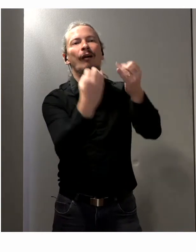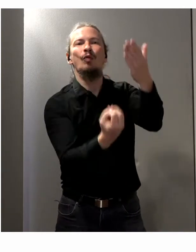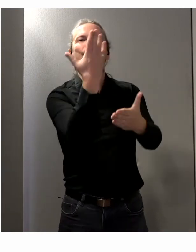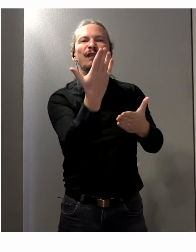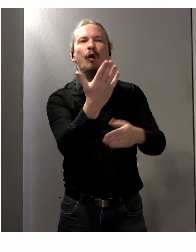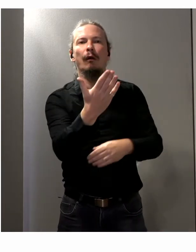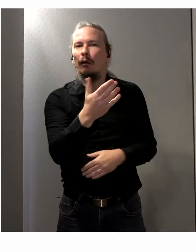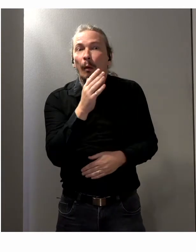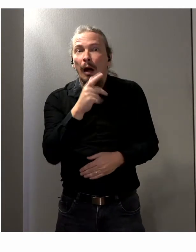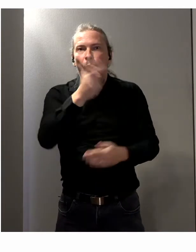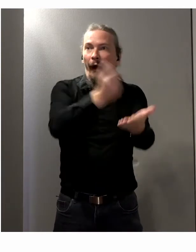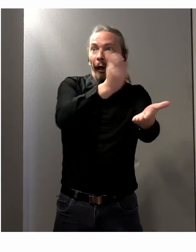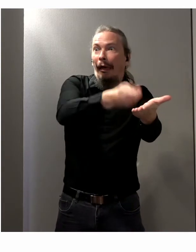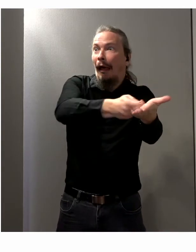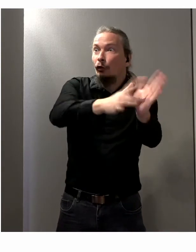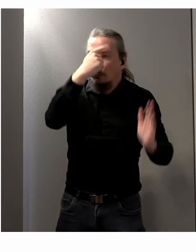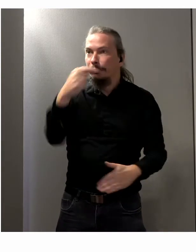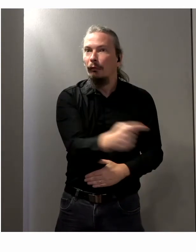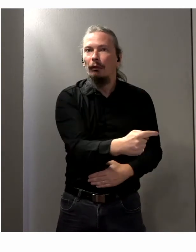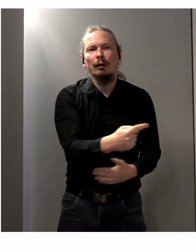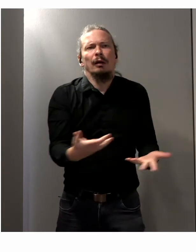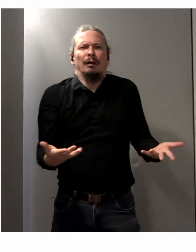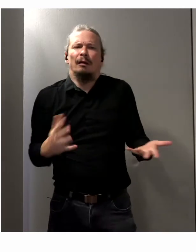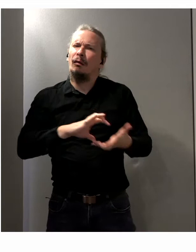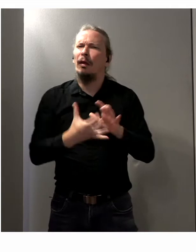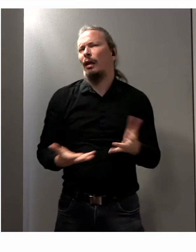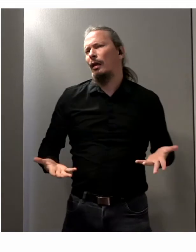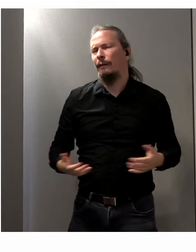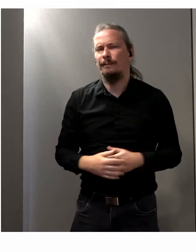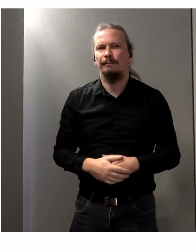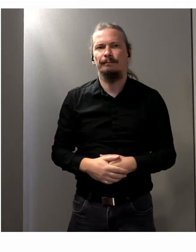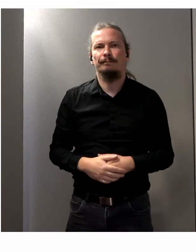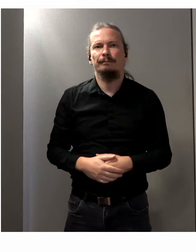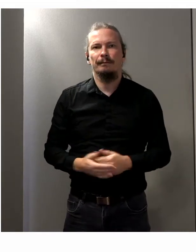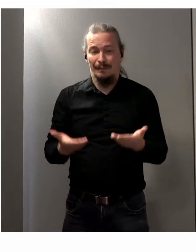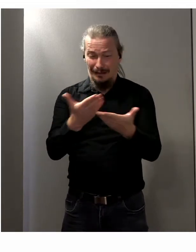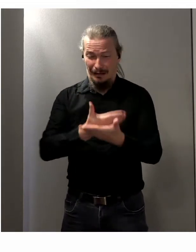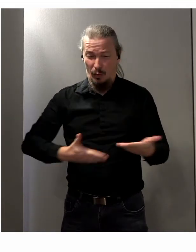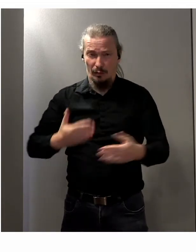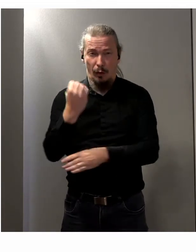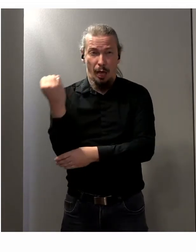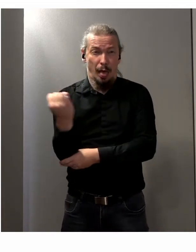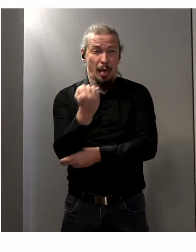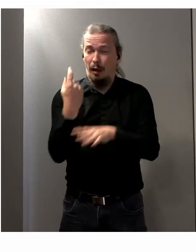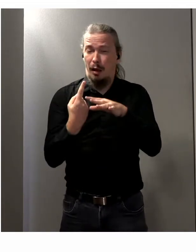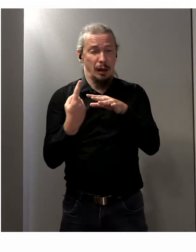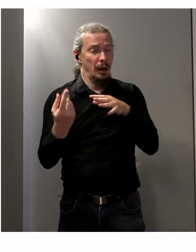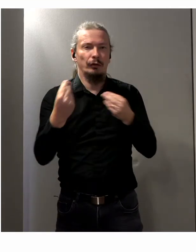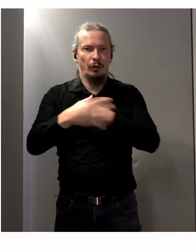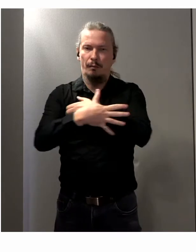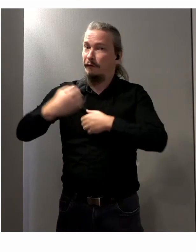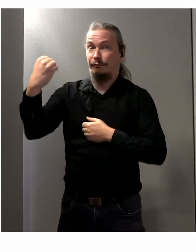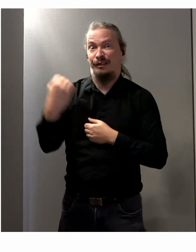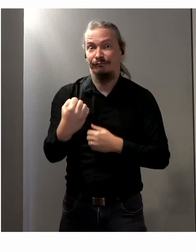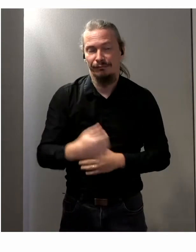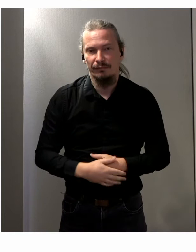à vraiment tous les achats, ce qui serait aussi un peu compliqué parfois. Et on sait que cette situation d'isolement, elle majeure en plus le risque de pauvreté. Voilà,